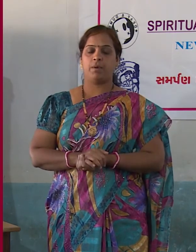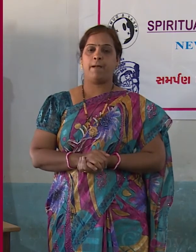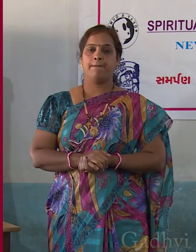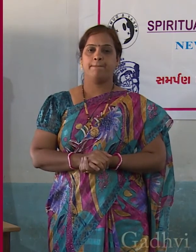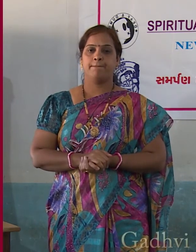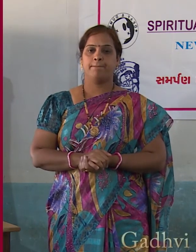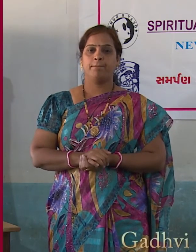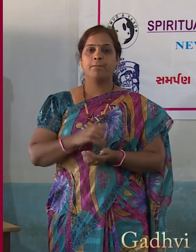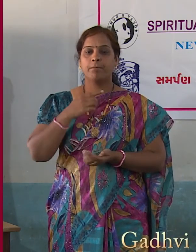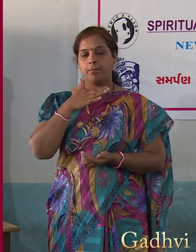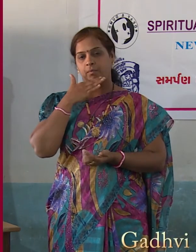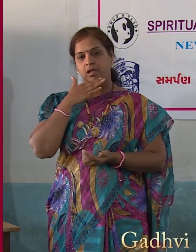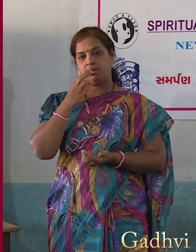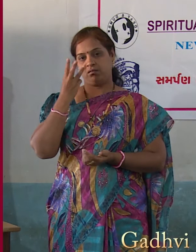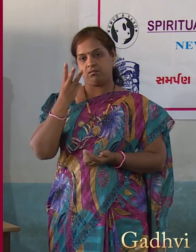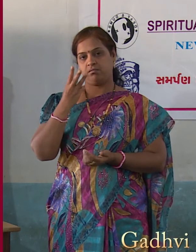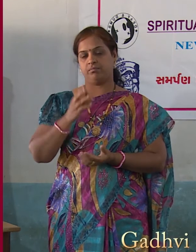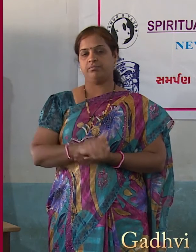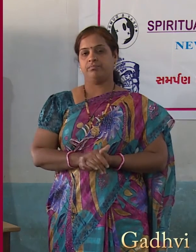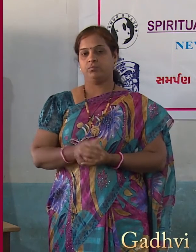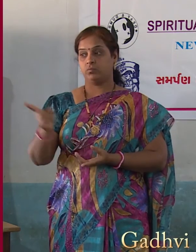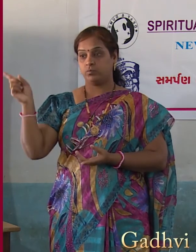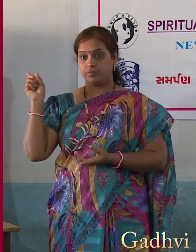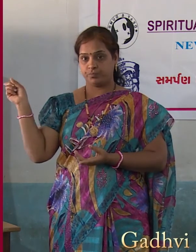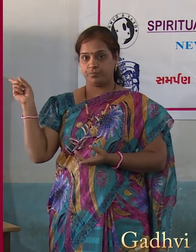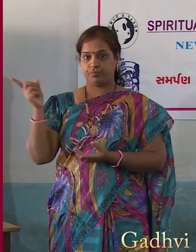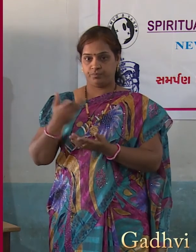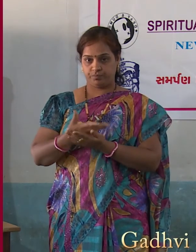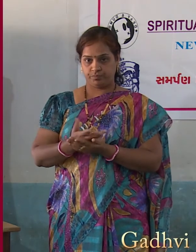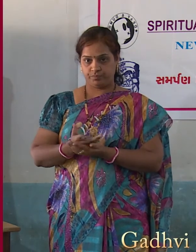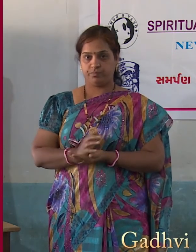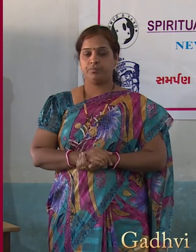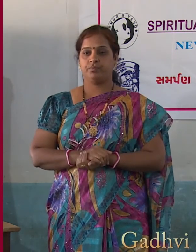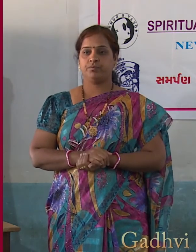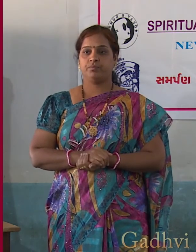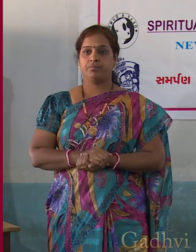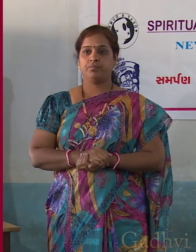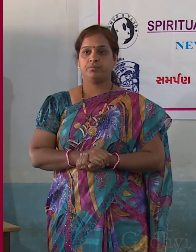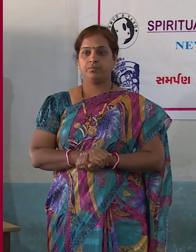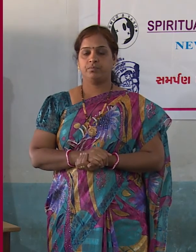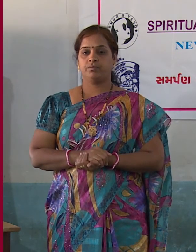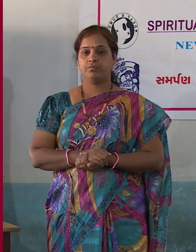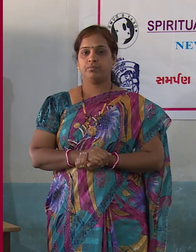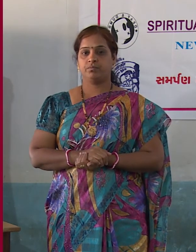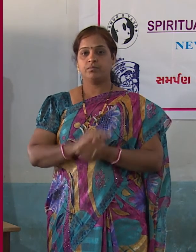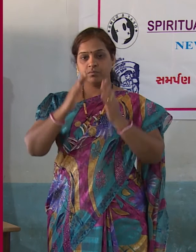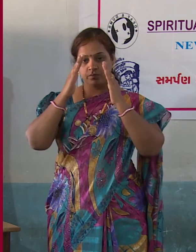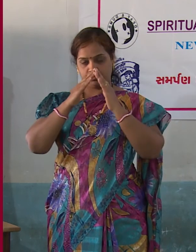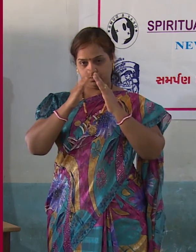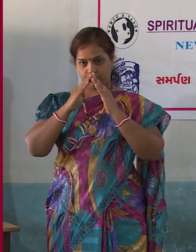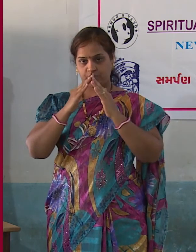परमात्मा के बाकी 3 परिचय के, जैसे परमात्मा का निवास स्थान, परमात्मा